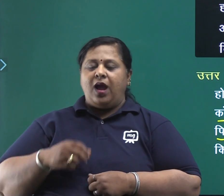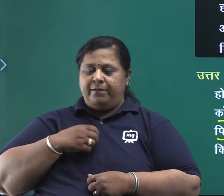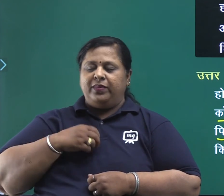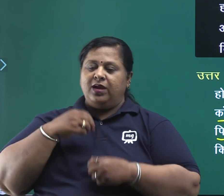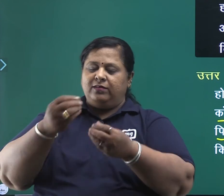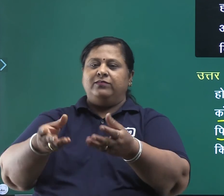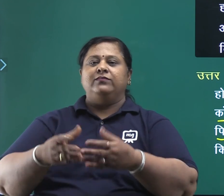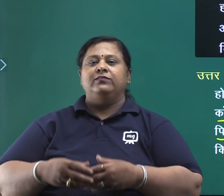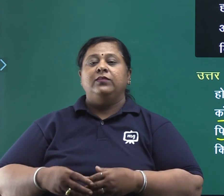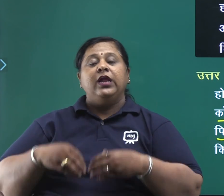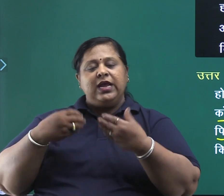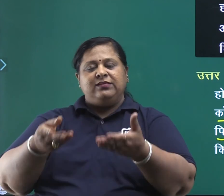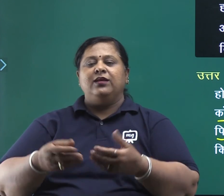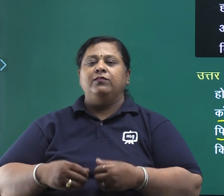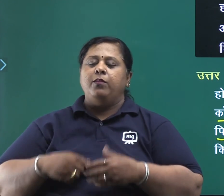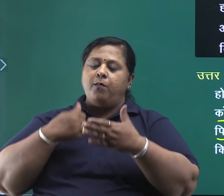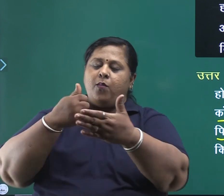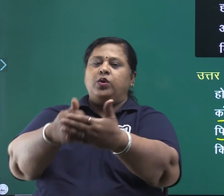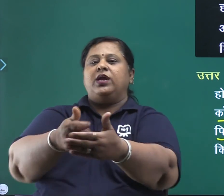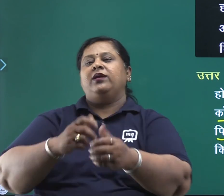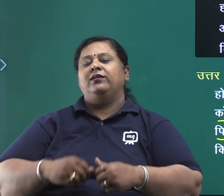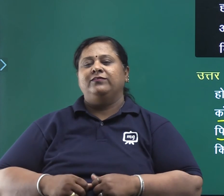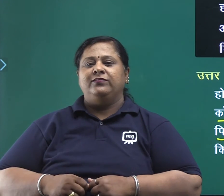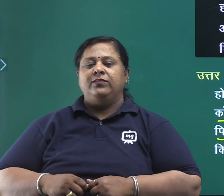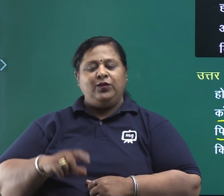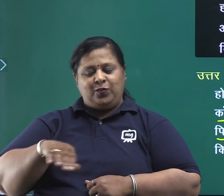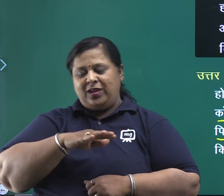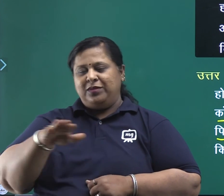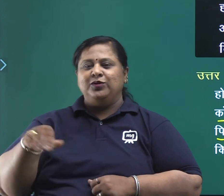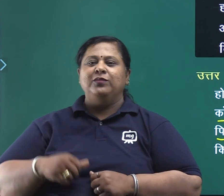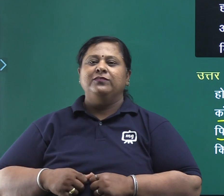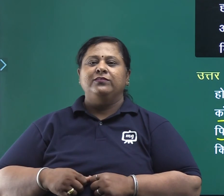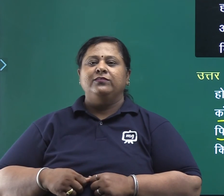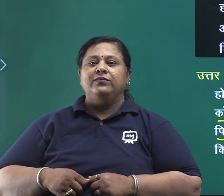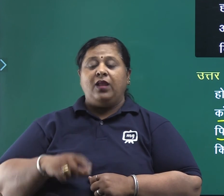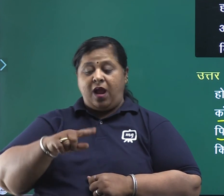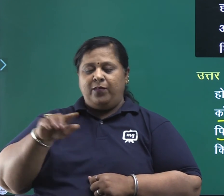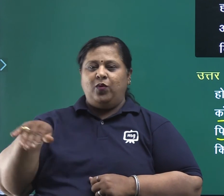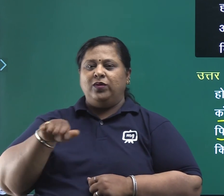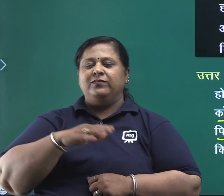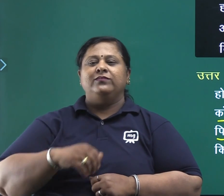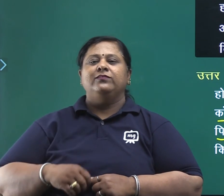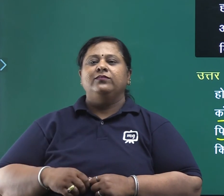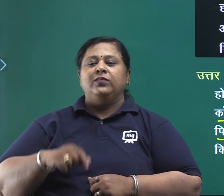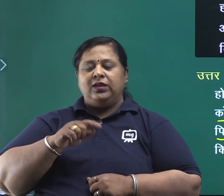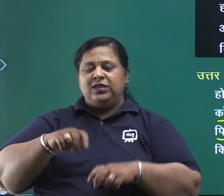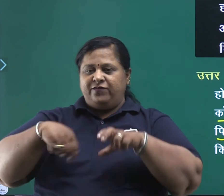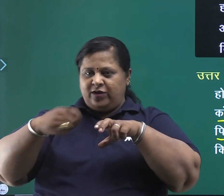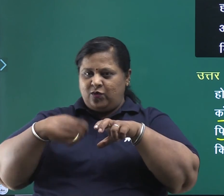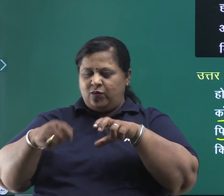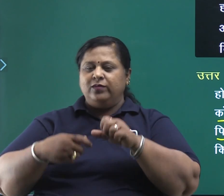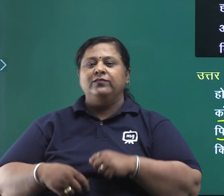तक कैसे पहुंचाई गई। तो प्यारे बच्चों, आप लोग इस वीडियो